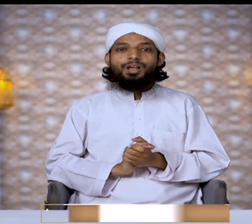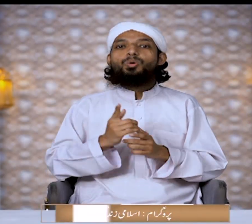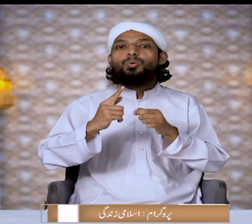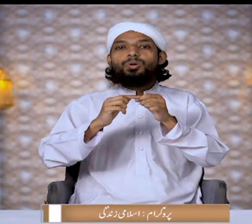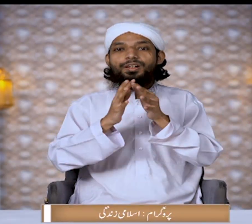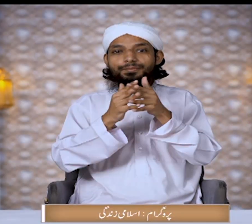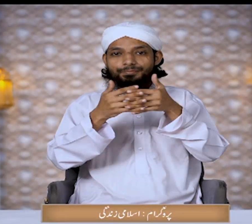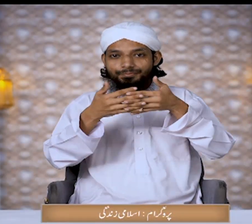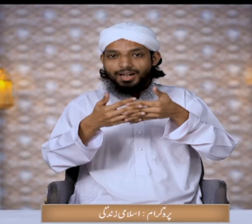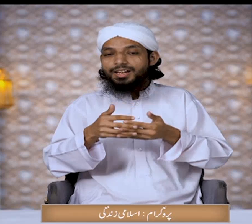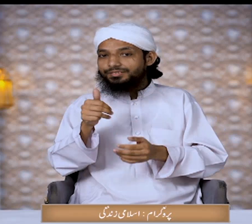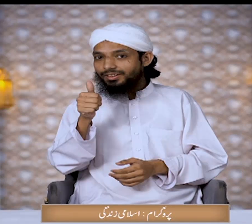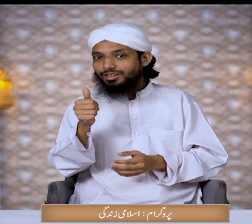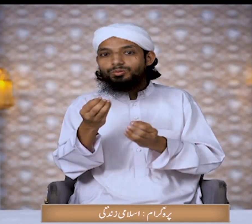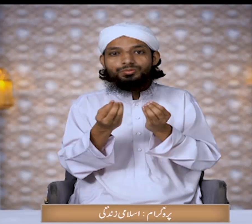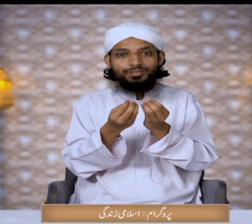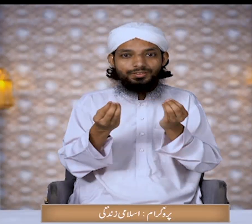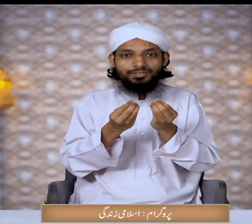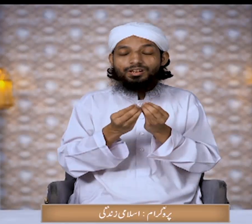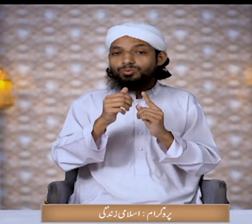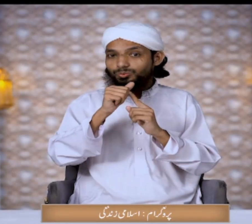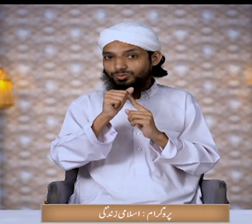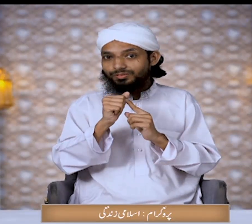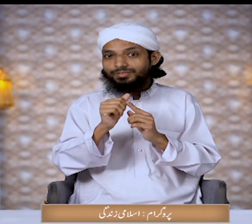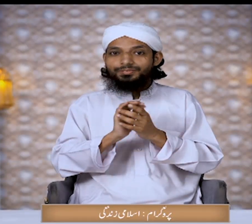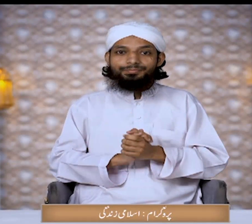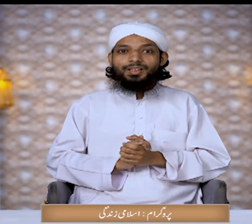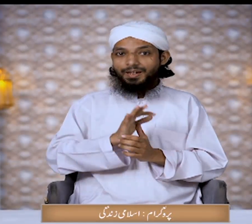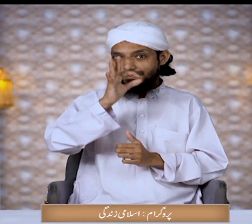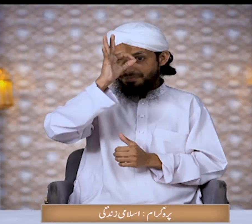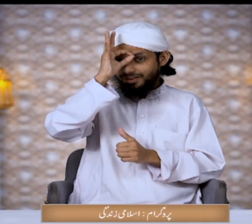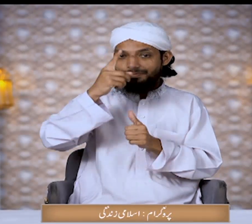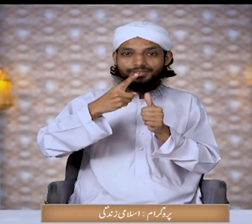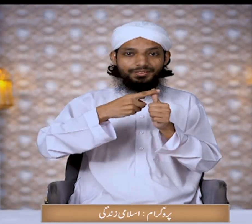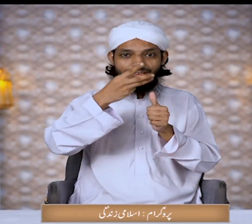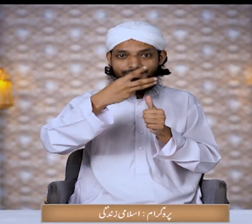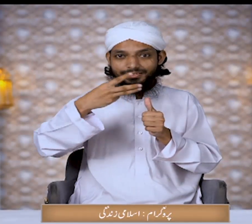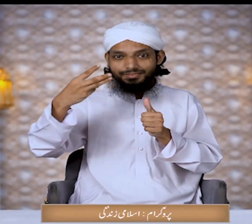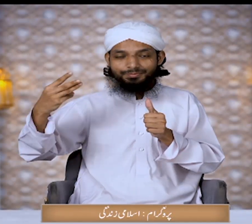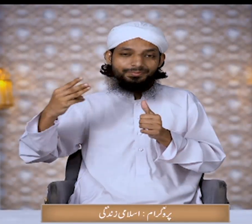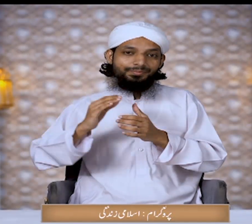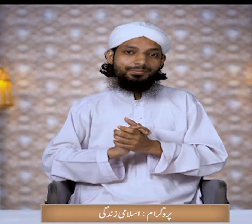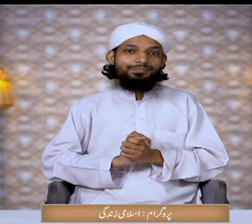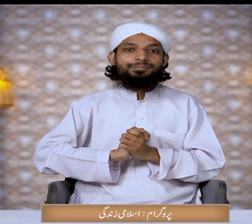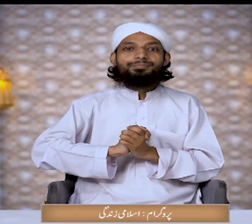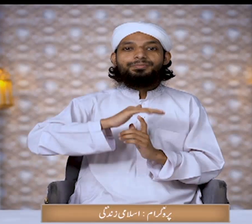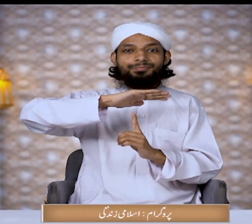نے قرآن مجید کے صحیح اور آسان ترجمے کی ضرورت پیش کرتے ہوئے اعلیٰ حضرت امام احمد رضا خان رحمت اللہ علیہ